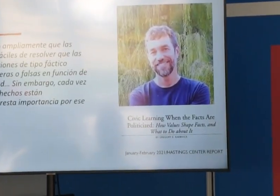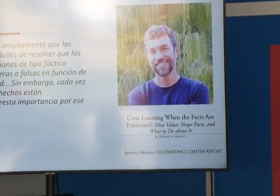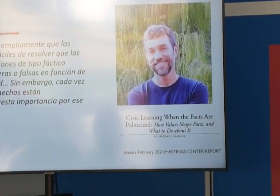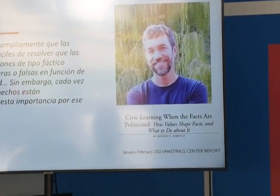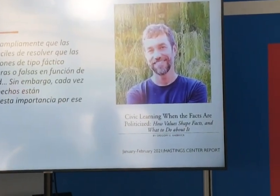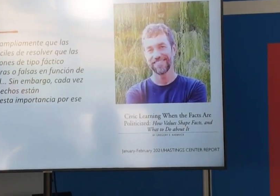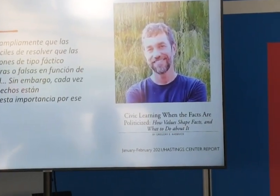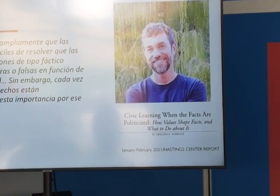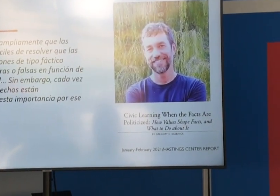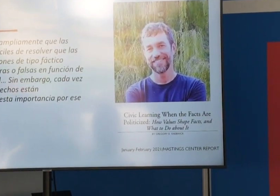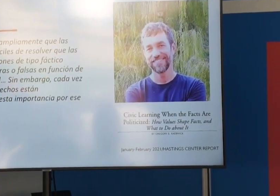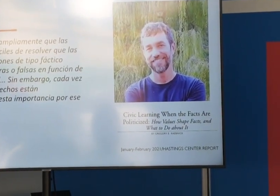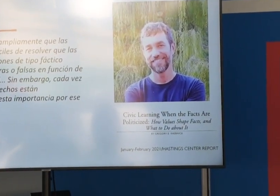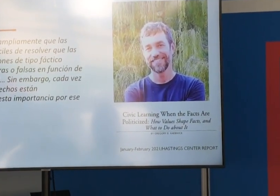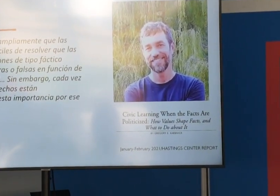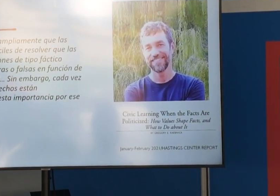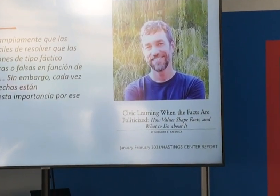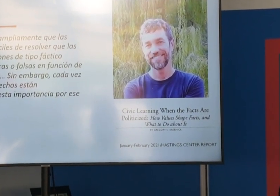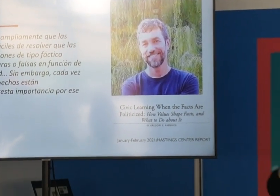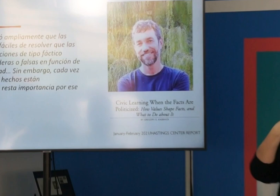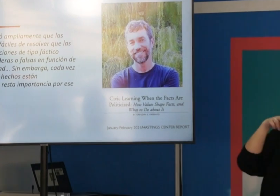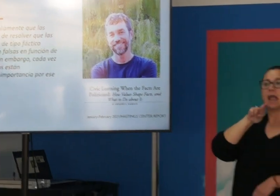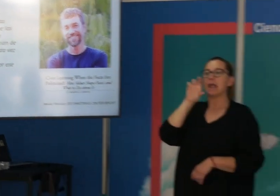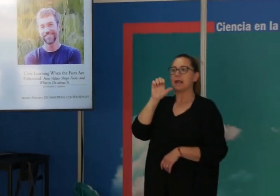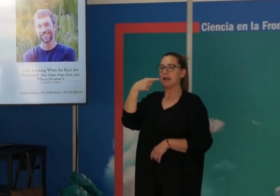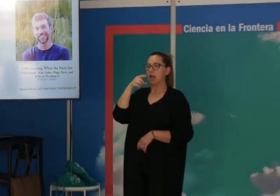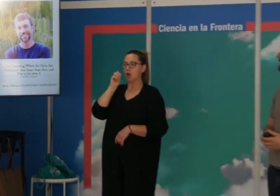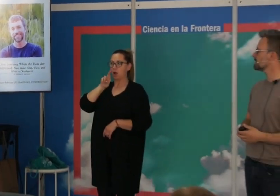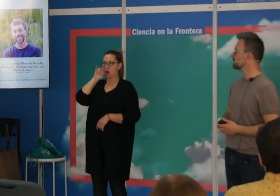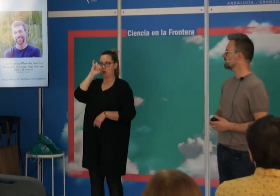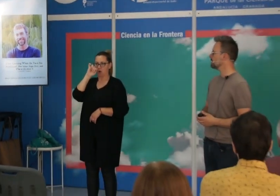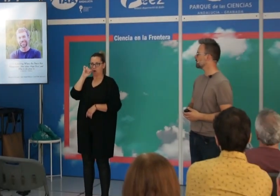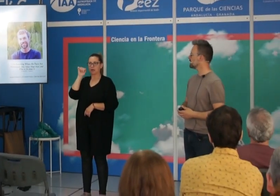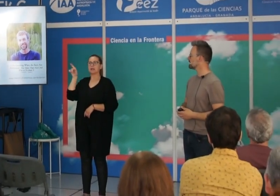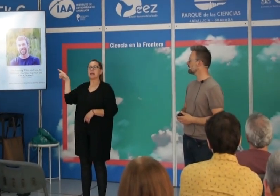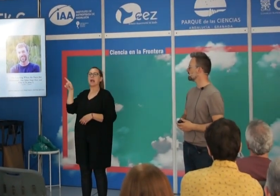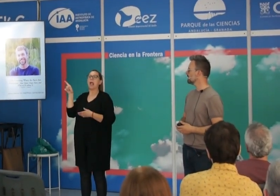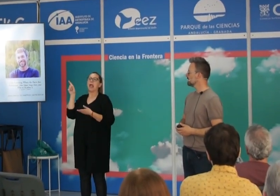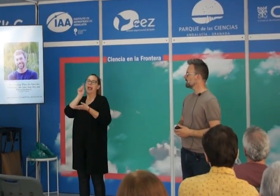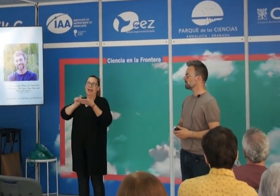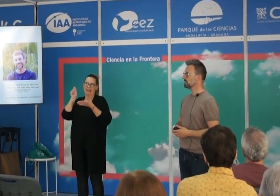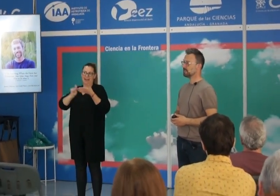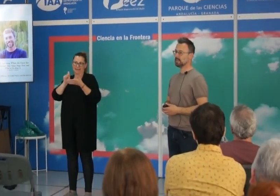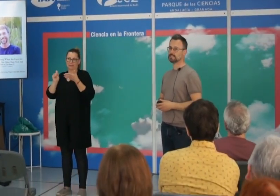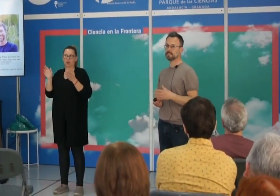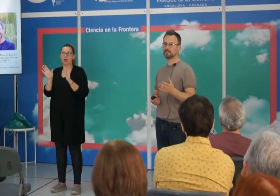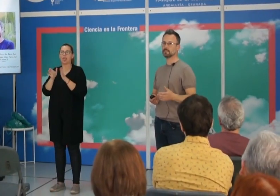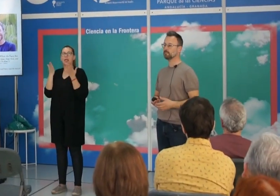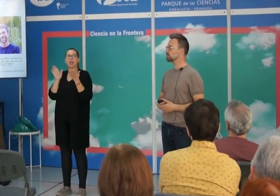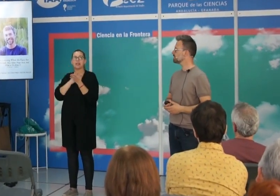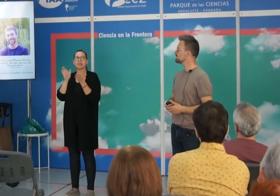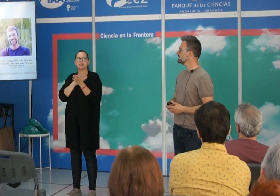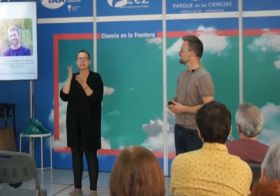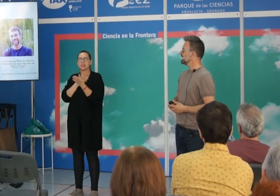en bioética, se trata de Gregory Keknick, editor de una de las revistas más importantes en bioética, el Hastings